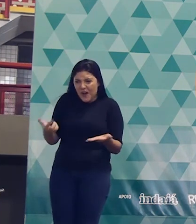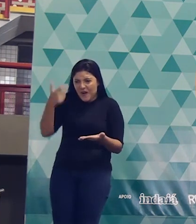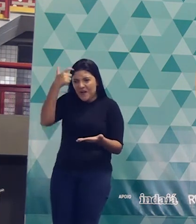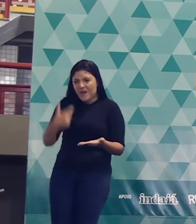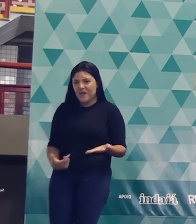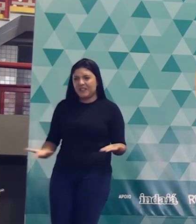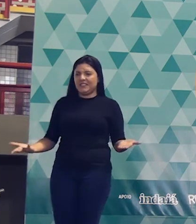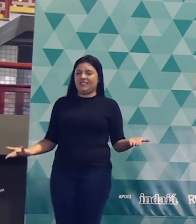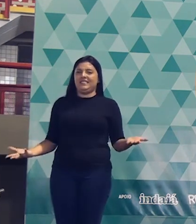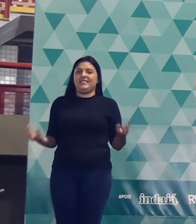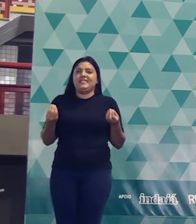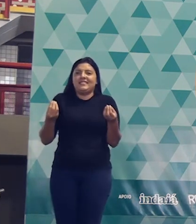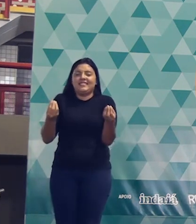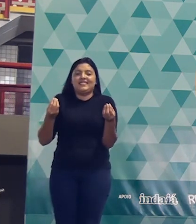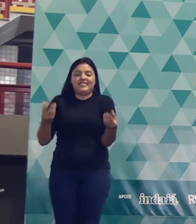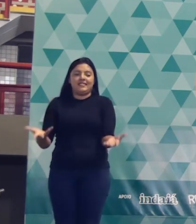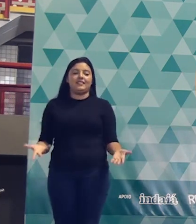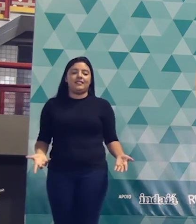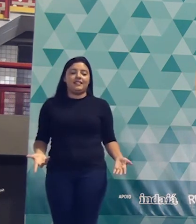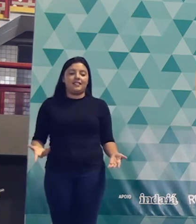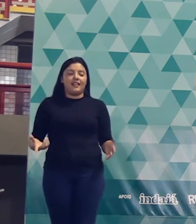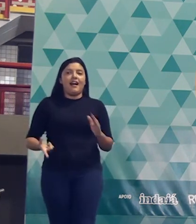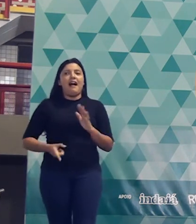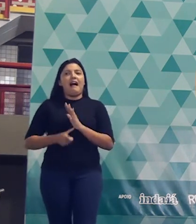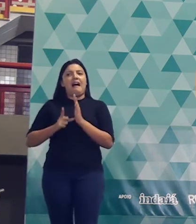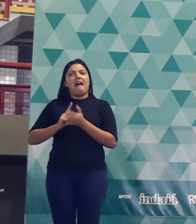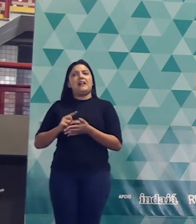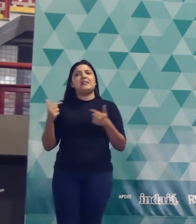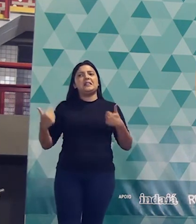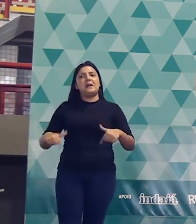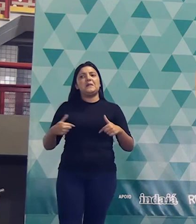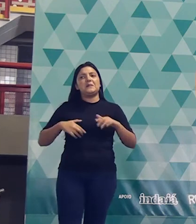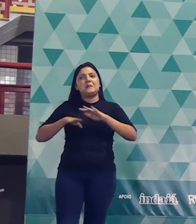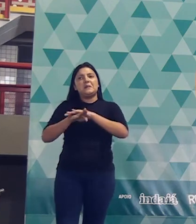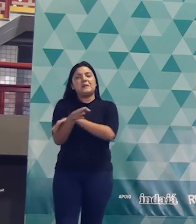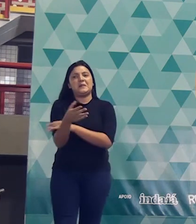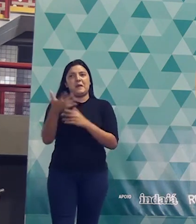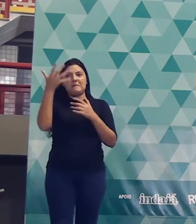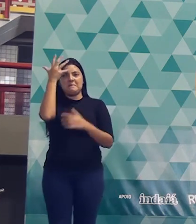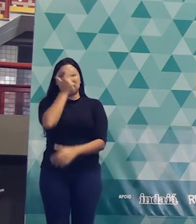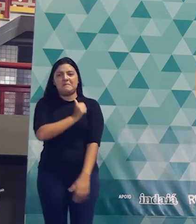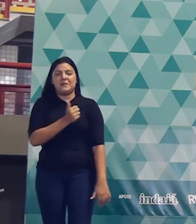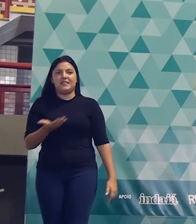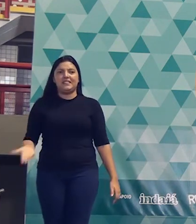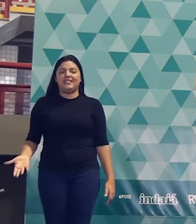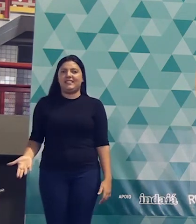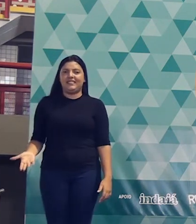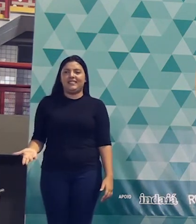né? Ou seja, não costuma ser bonita, né? Isso não é elogio, né? Ó, você está tão bonita hoje, né? Isso não é elogio não, tá?